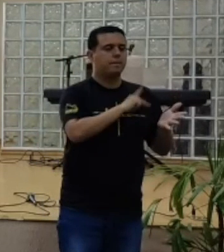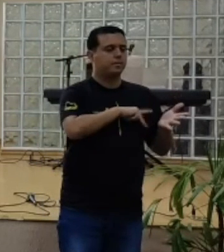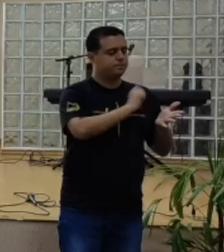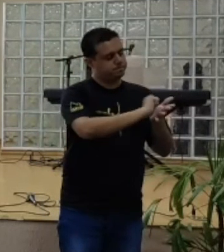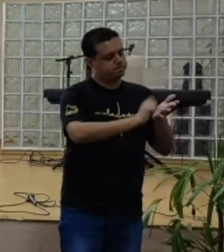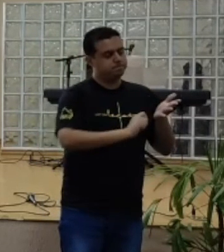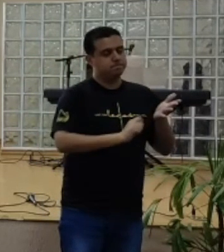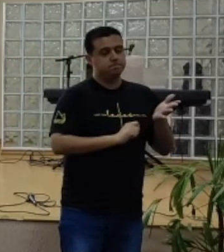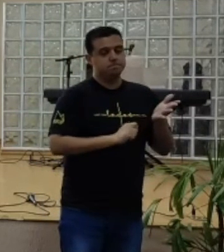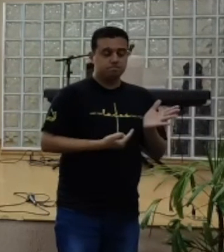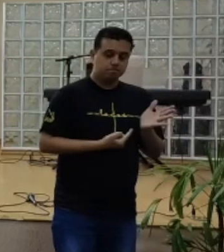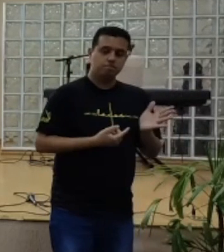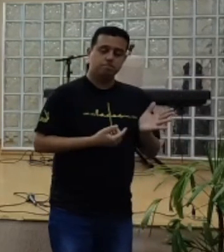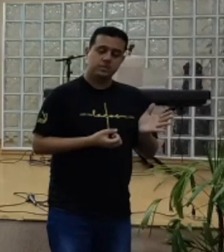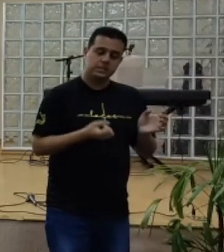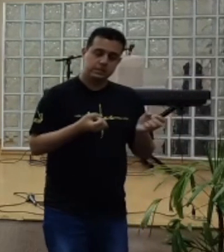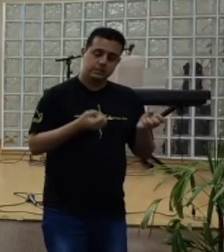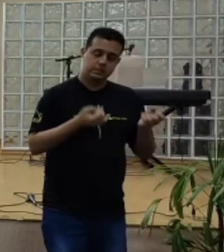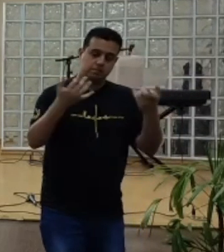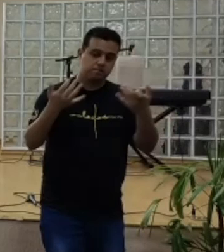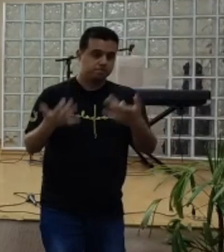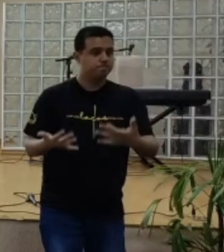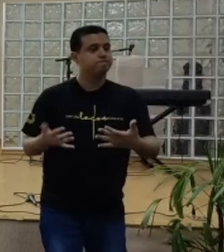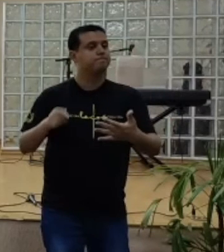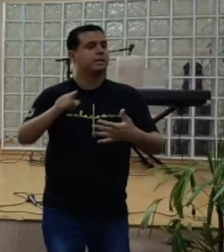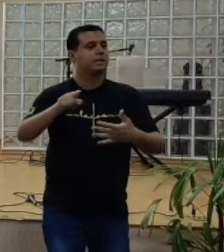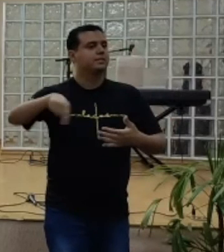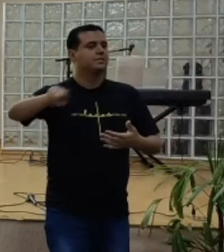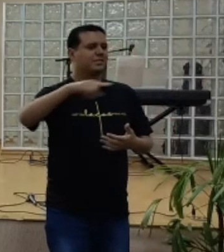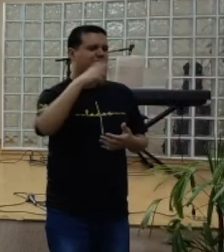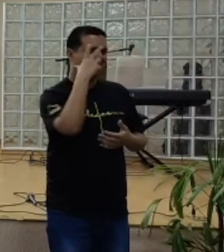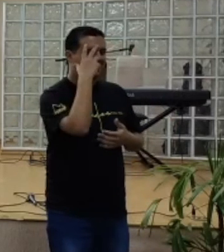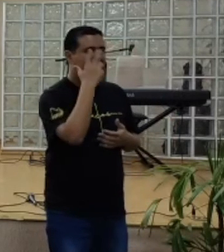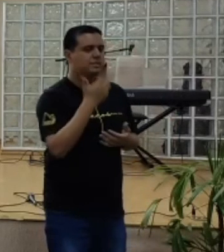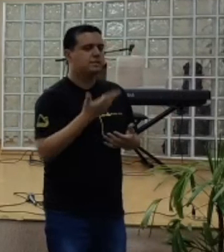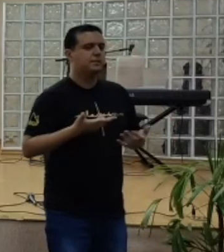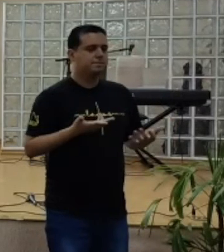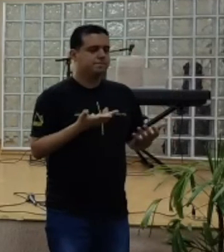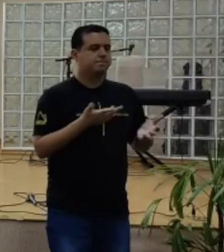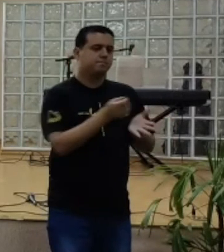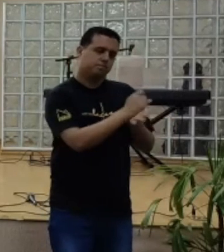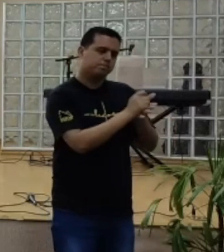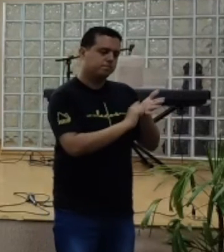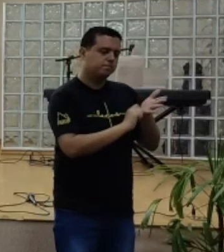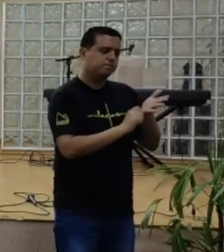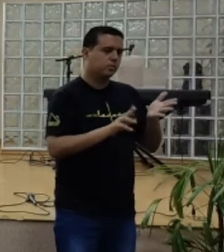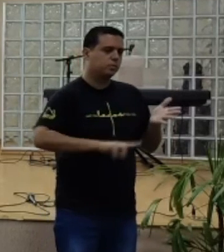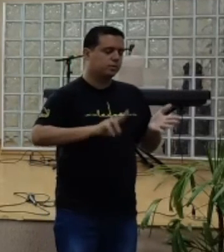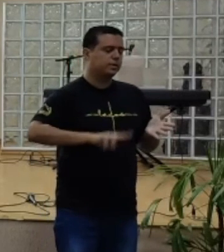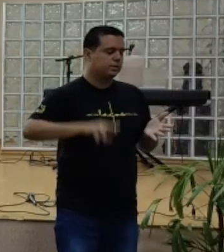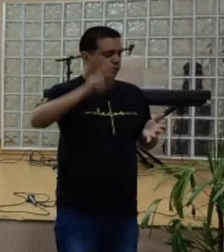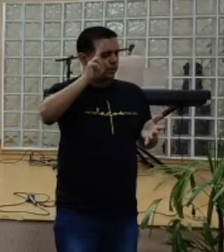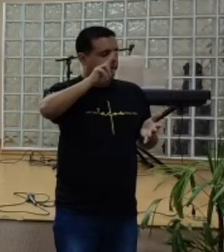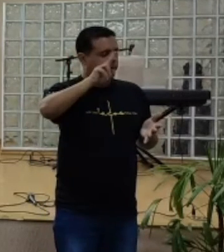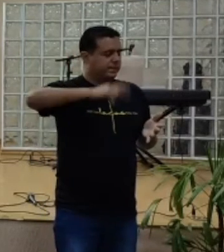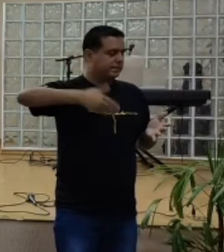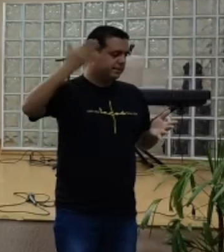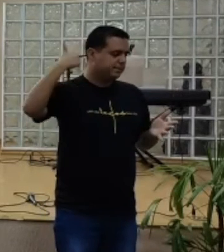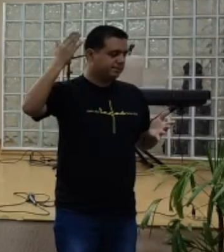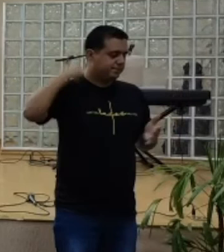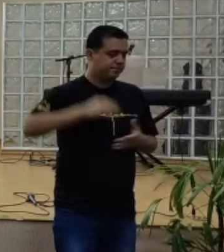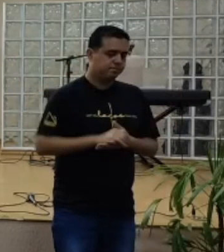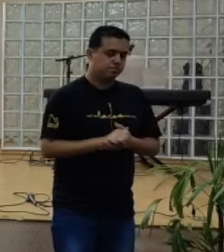capítulo 3 inteiro, ele trata de Abraão, e agora ele vai usar isso aqui. E ele diz, olha, as